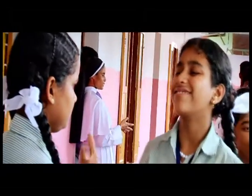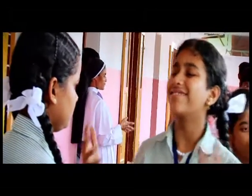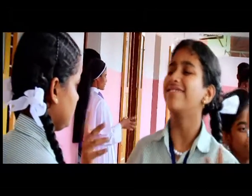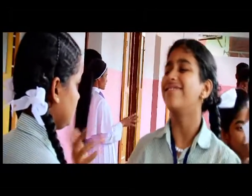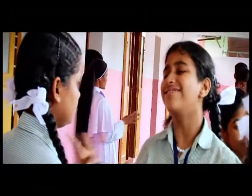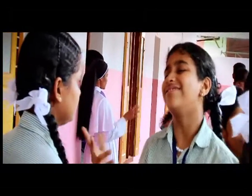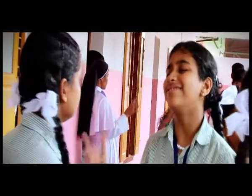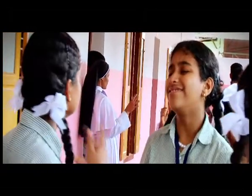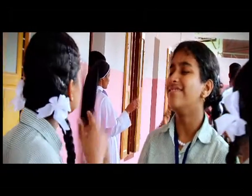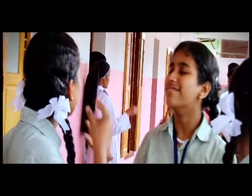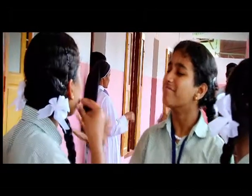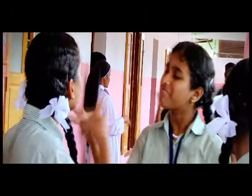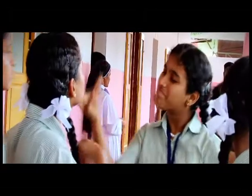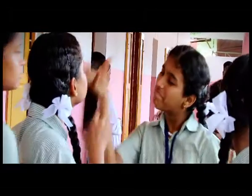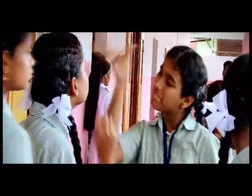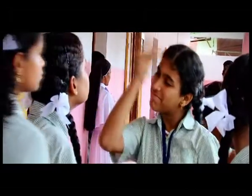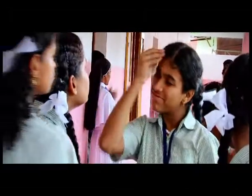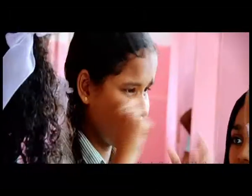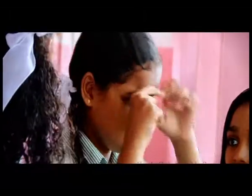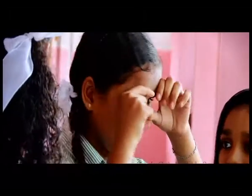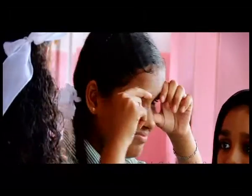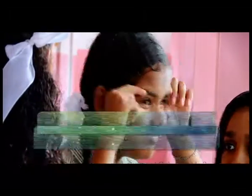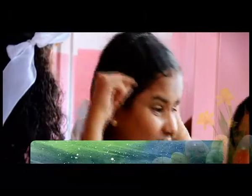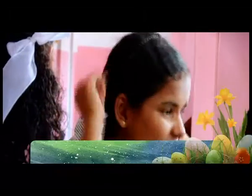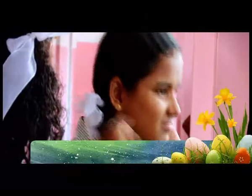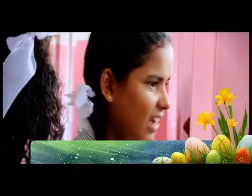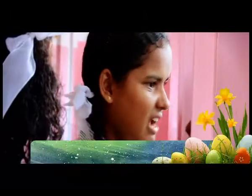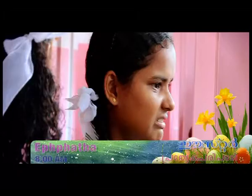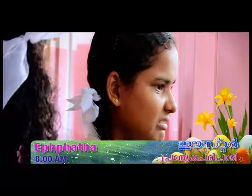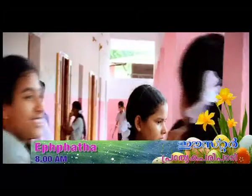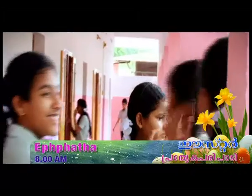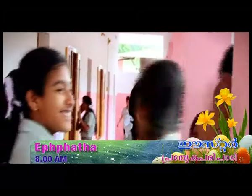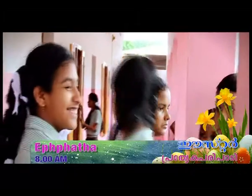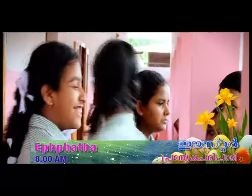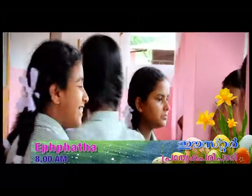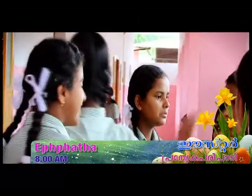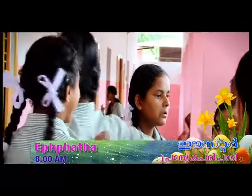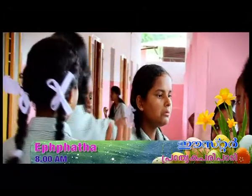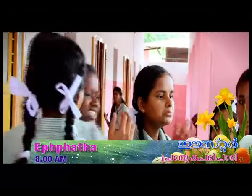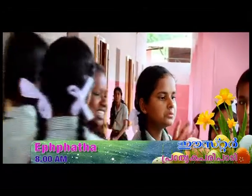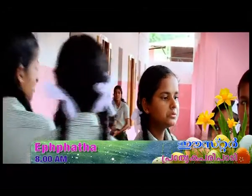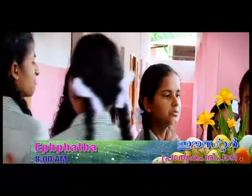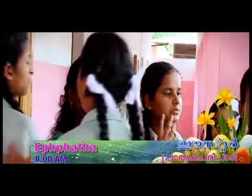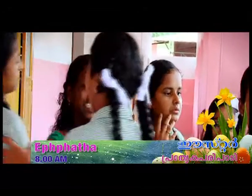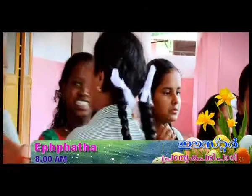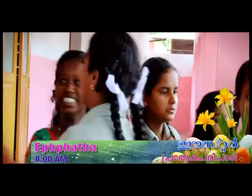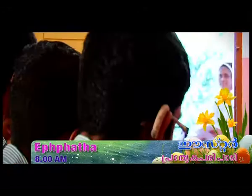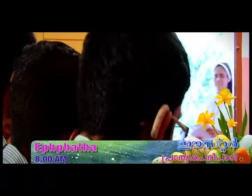മൗനം മൗനത്തോട് സംസാരിച്ചു, നിശബ്ദത നിശബ്ദമായി സംവദിച്ചു.